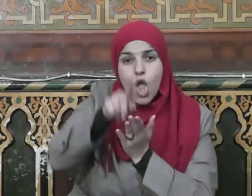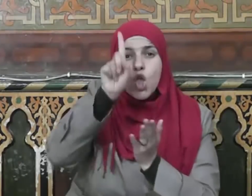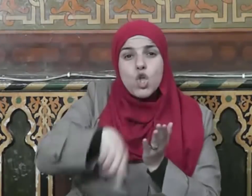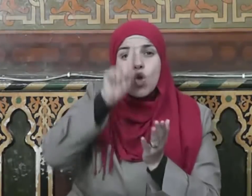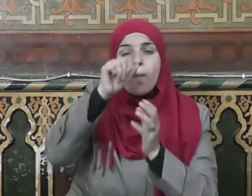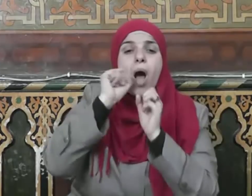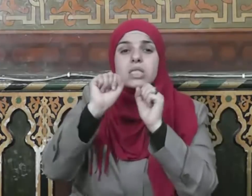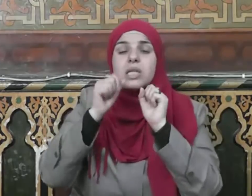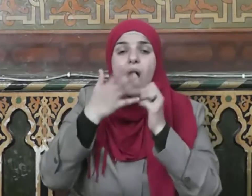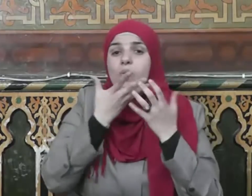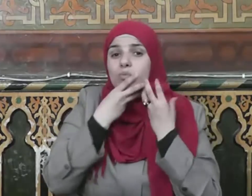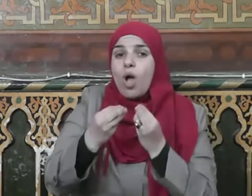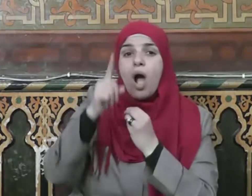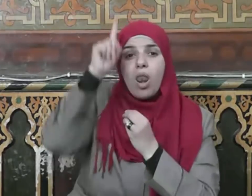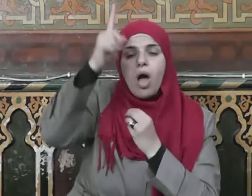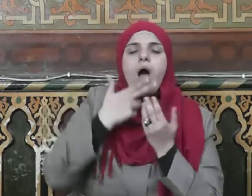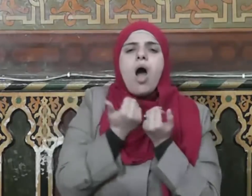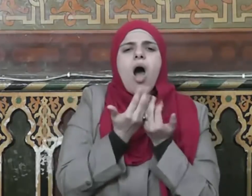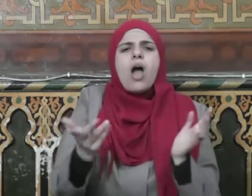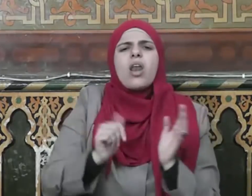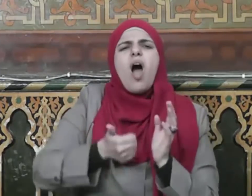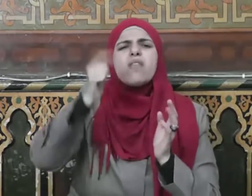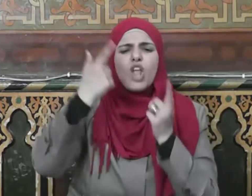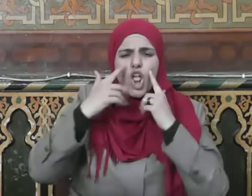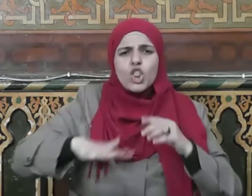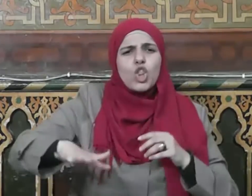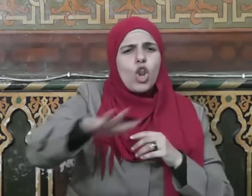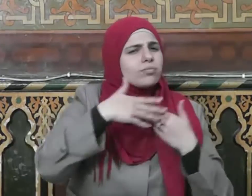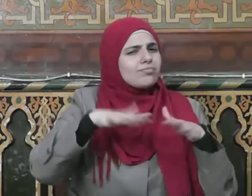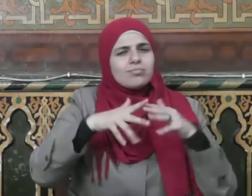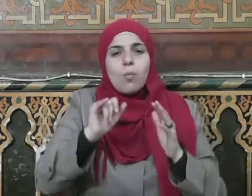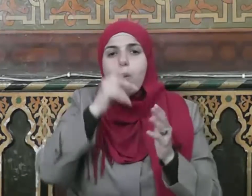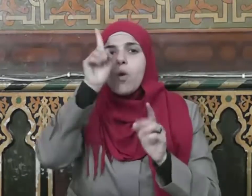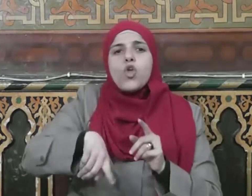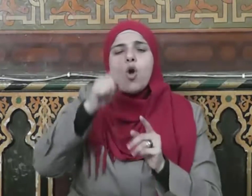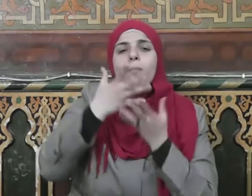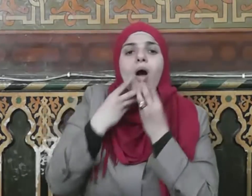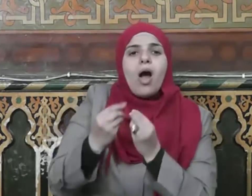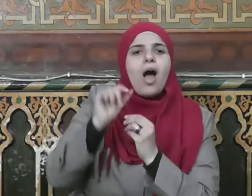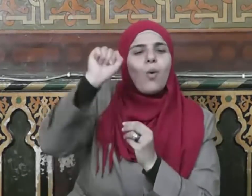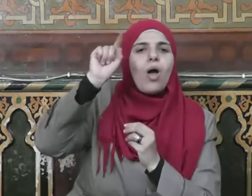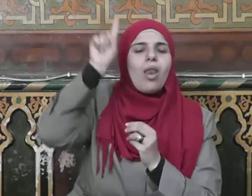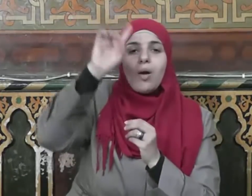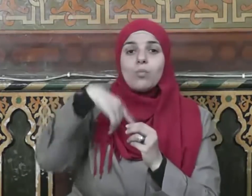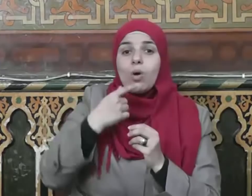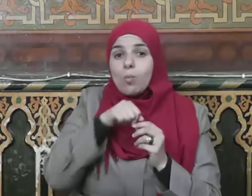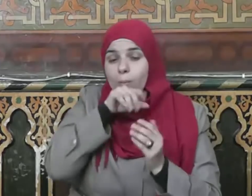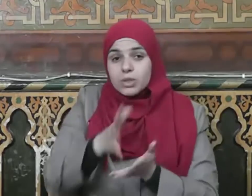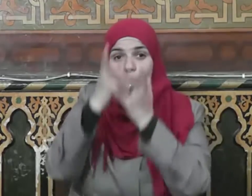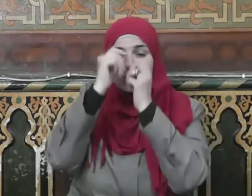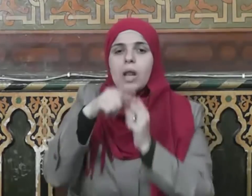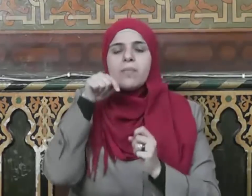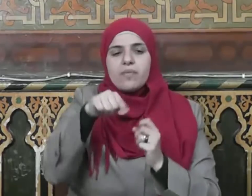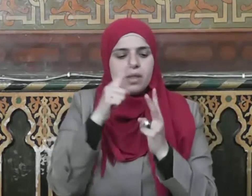من الدنيا وما عليها. ويقول صلى الله عليه وسلم: عينان لا تمسهما